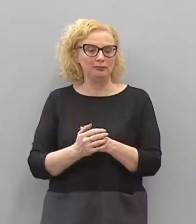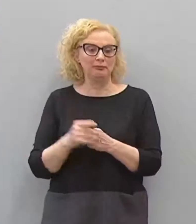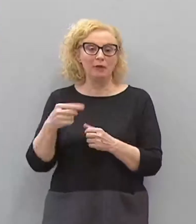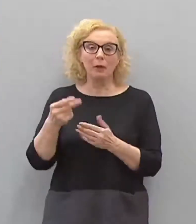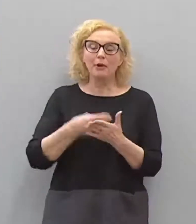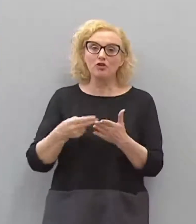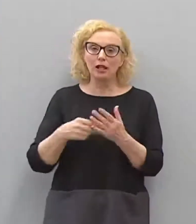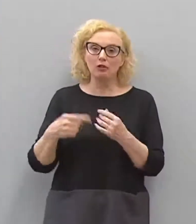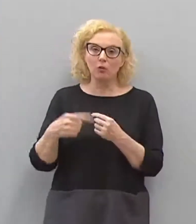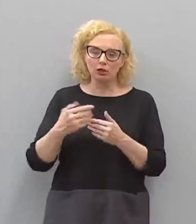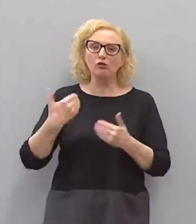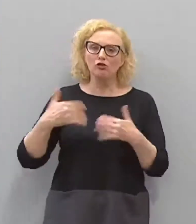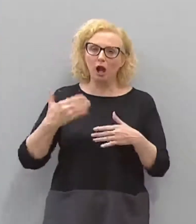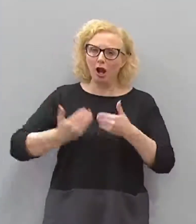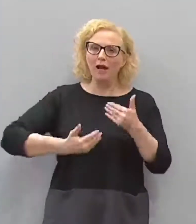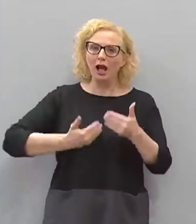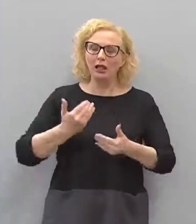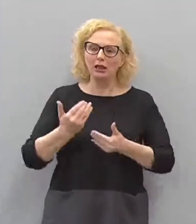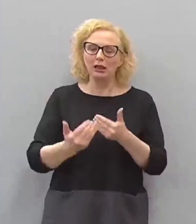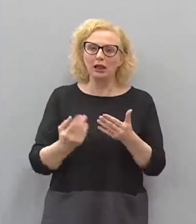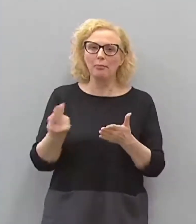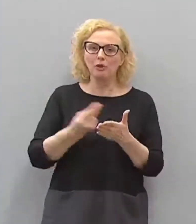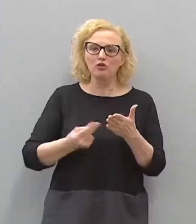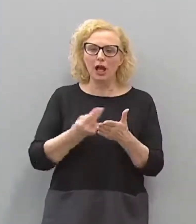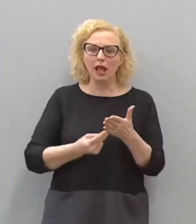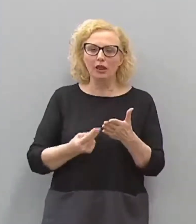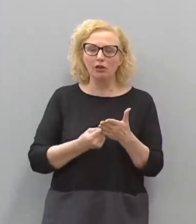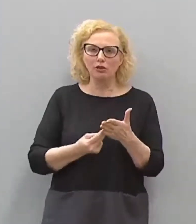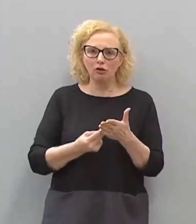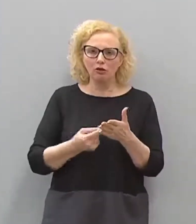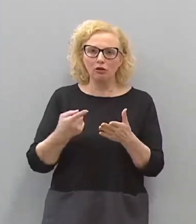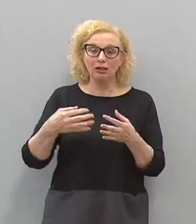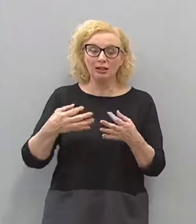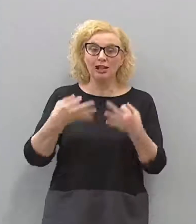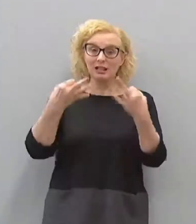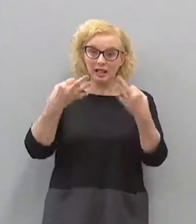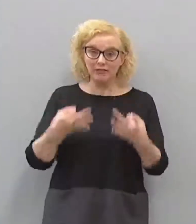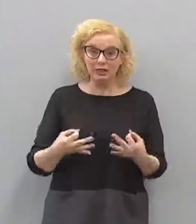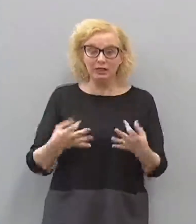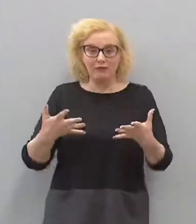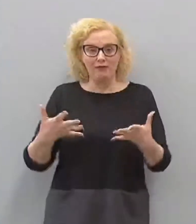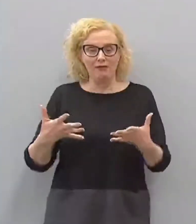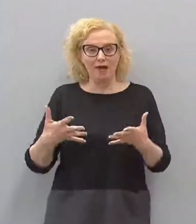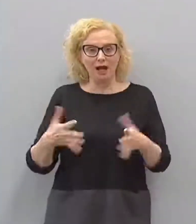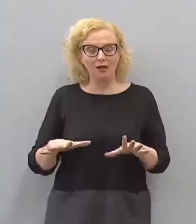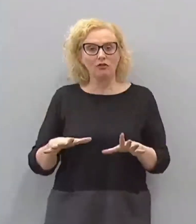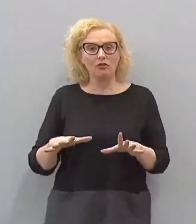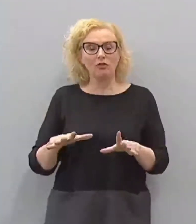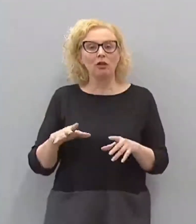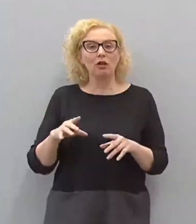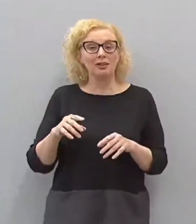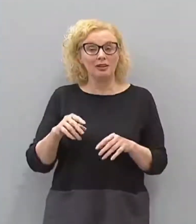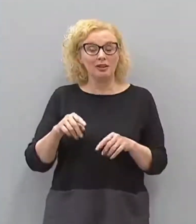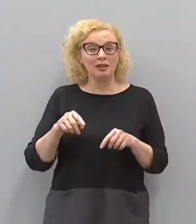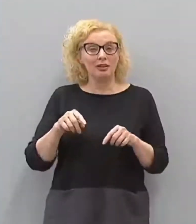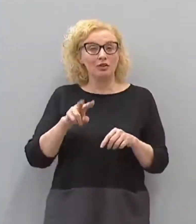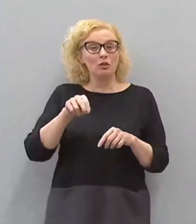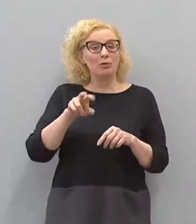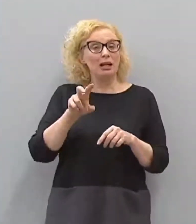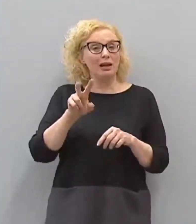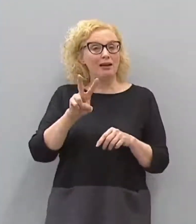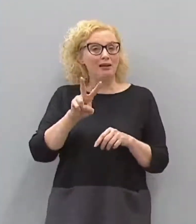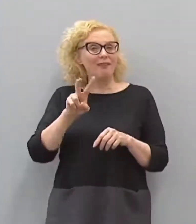livello avanzato abbiamo già una progettazione definitiva e contiamo nel corso del corrente anno di sviluppare